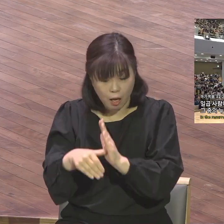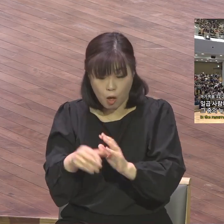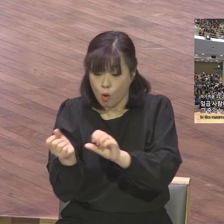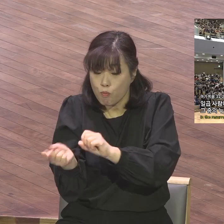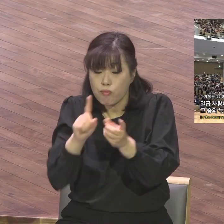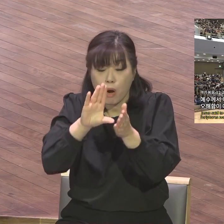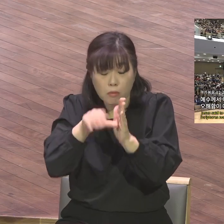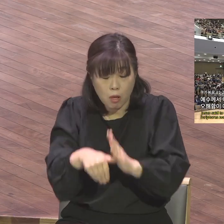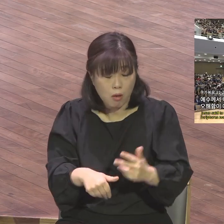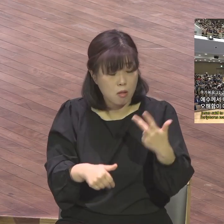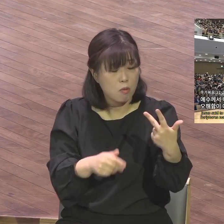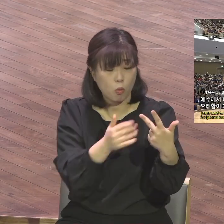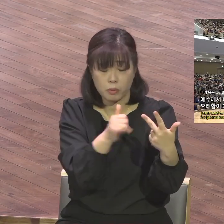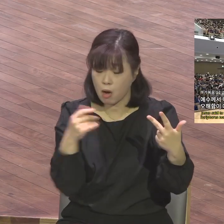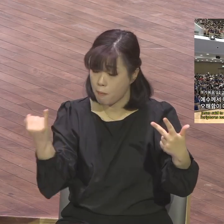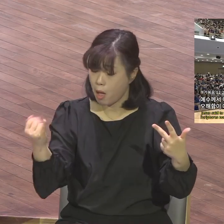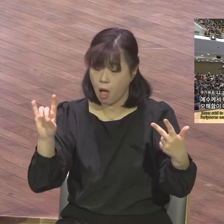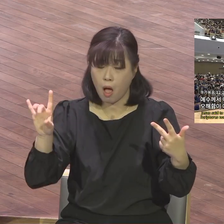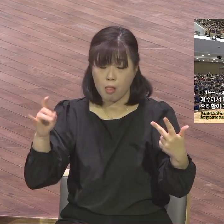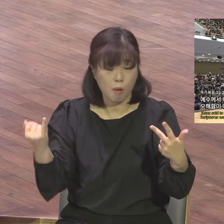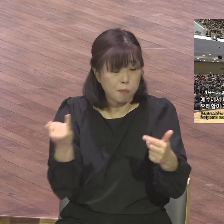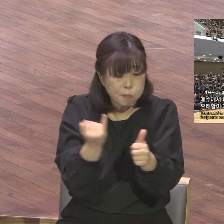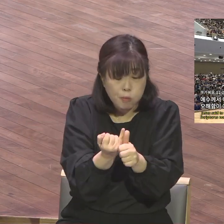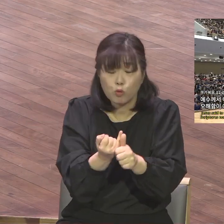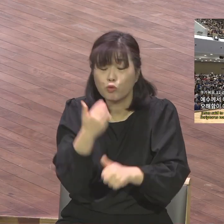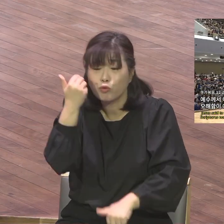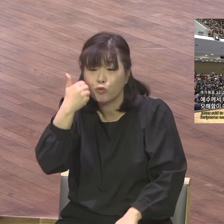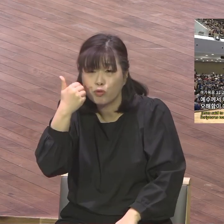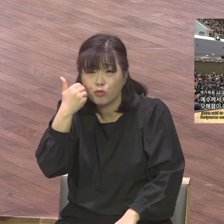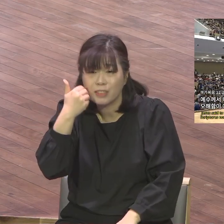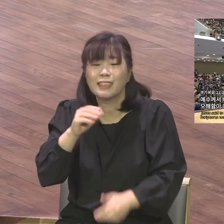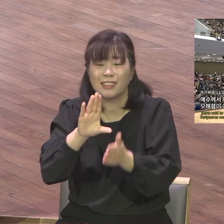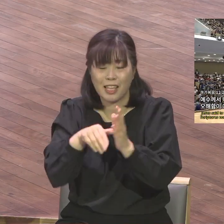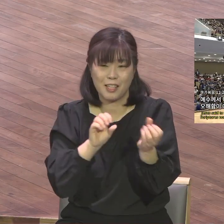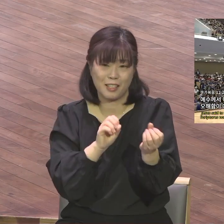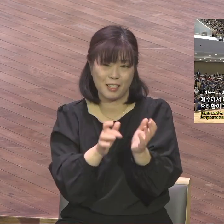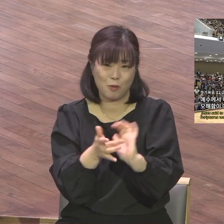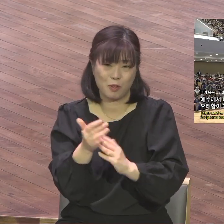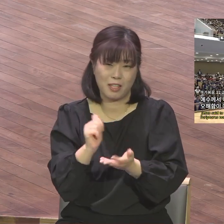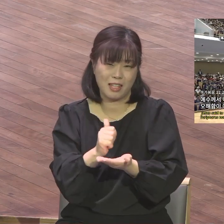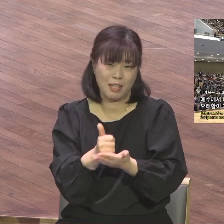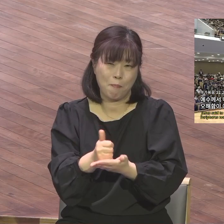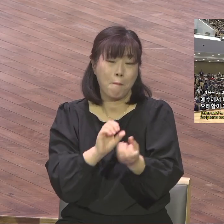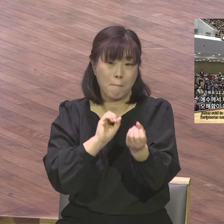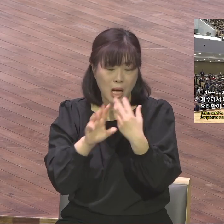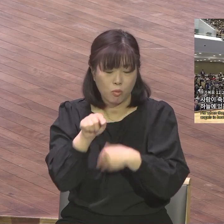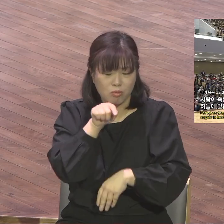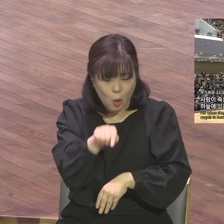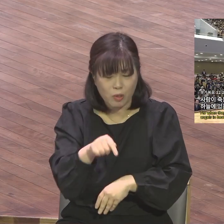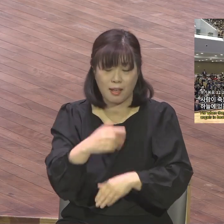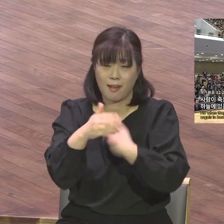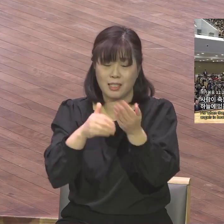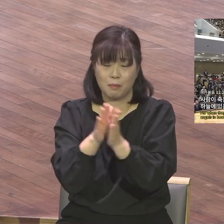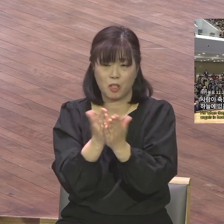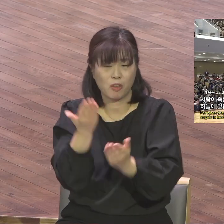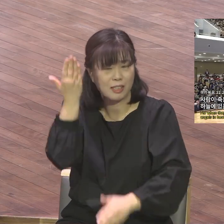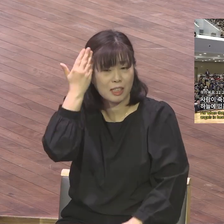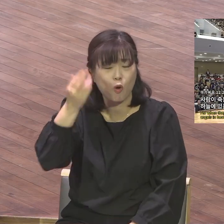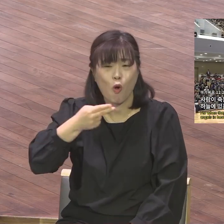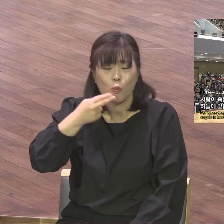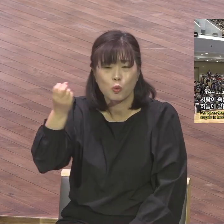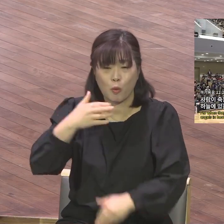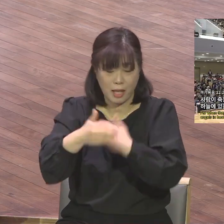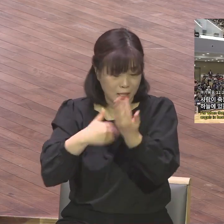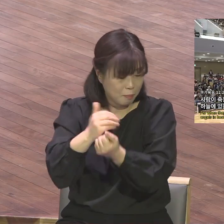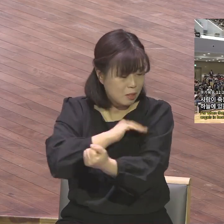누구의 아내가 되리까? 예수께서 이르시되 너희가 성경도 하나님의 능력도 알지 못함으로 오해함이 아니냐. 사람이 죽은 자